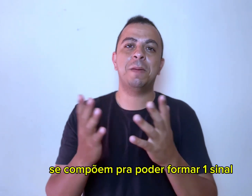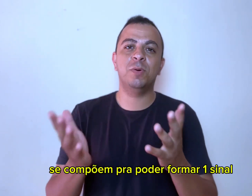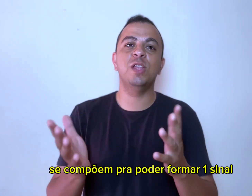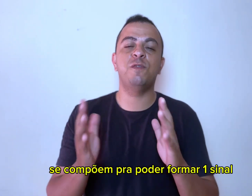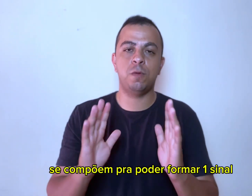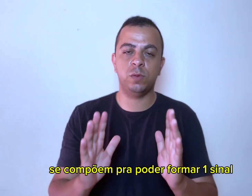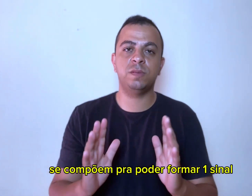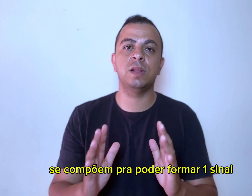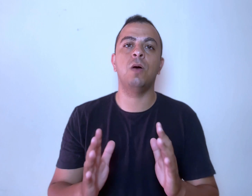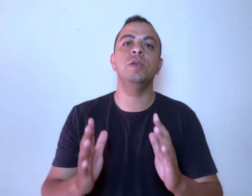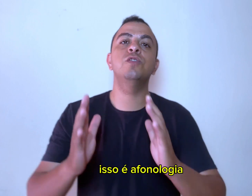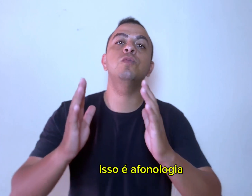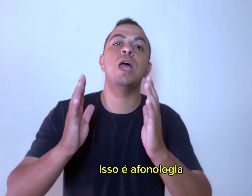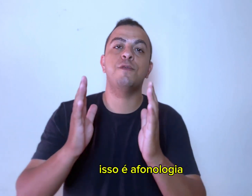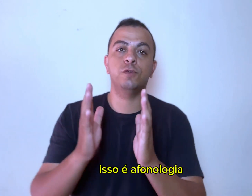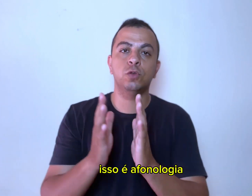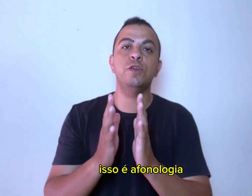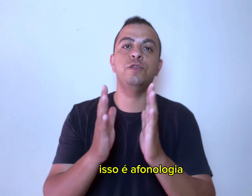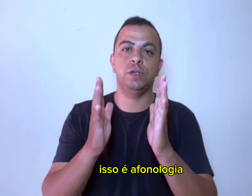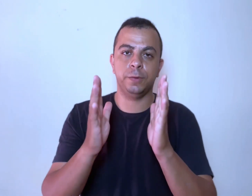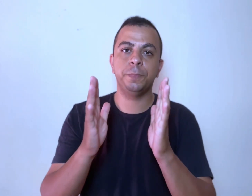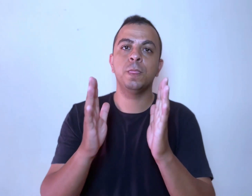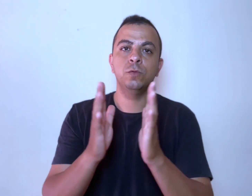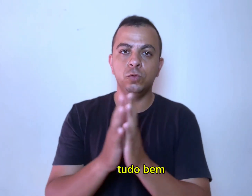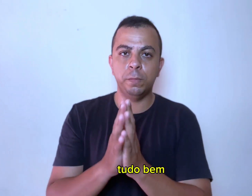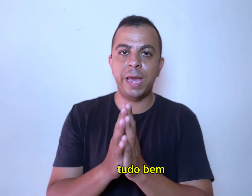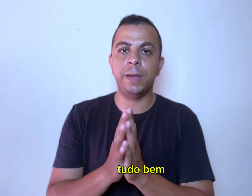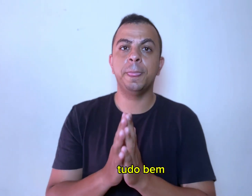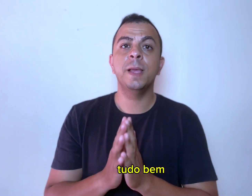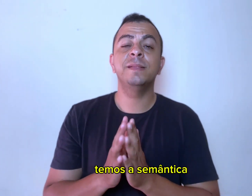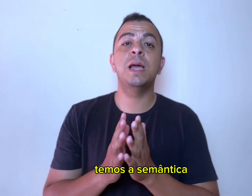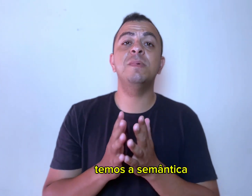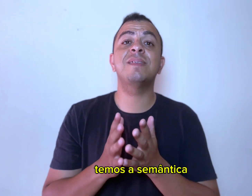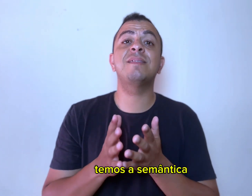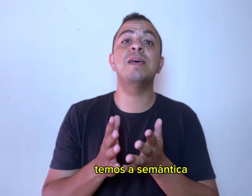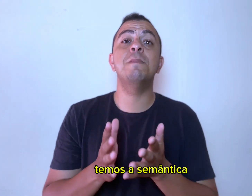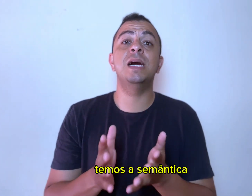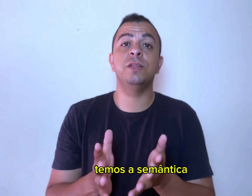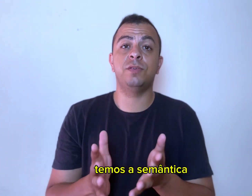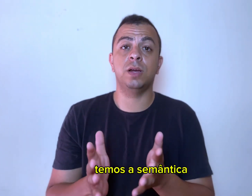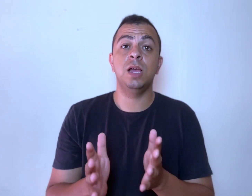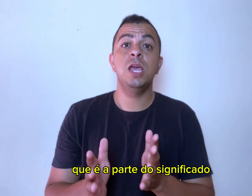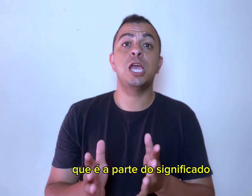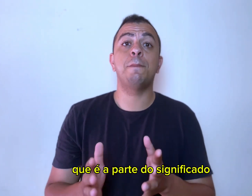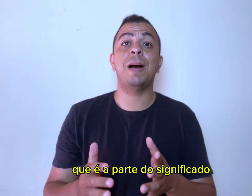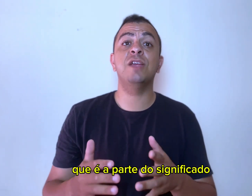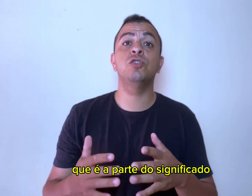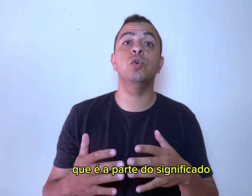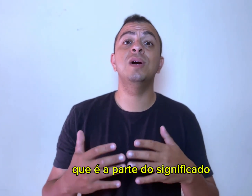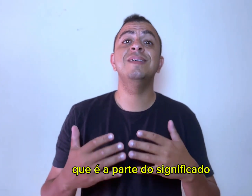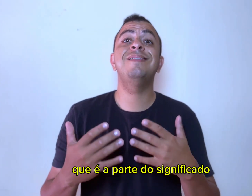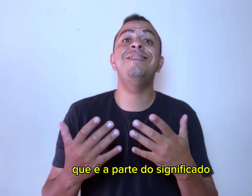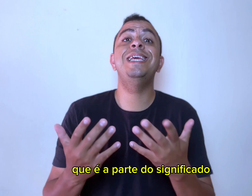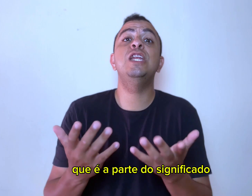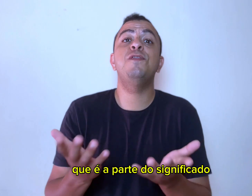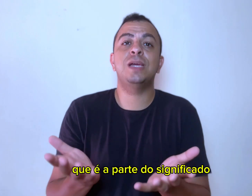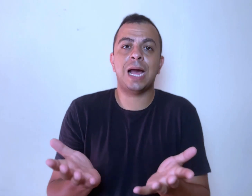poder formar um sinal. Isso é a fonologia. Tudo bem? Temos a semântica, que é a parte do